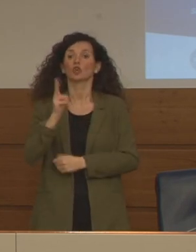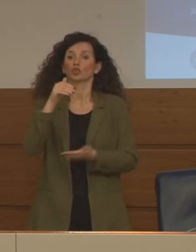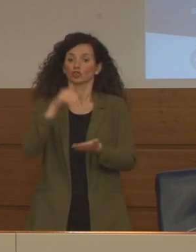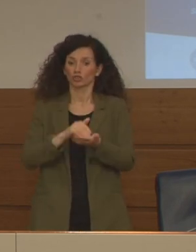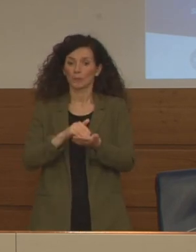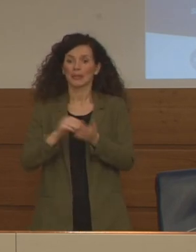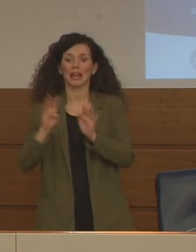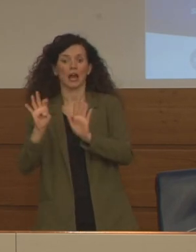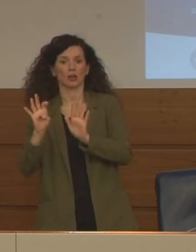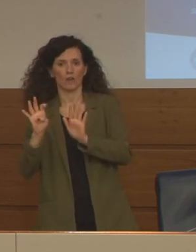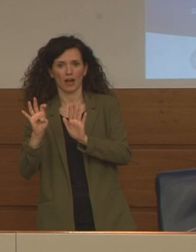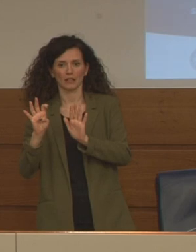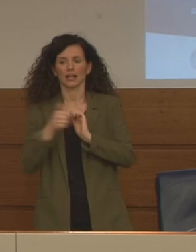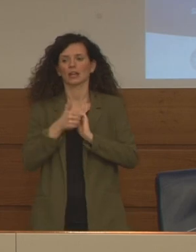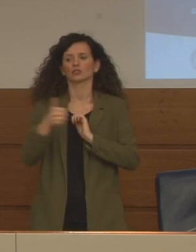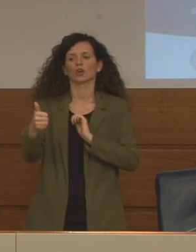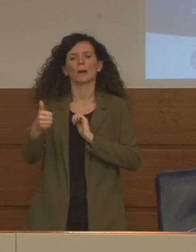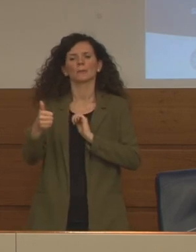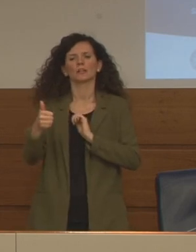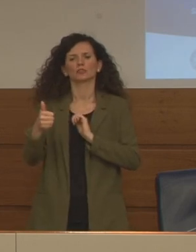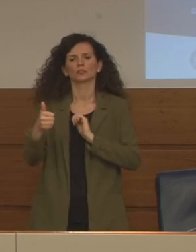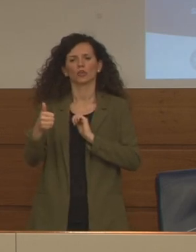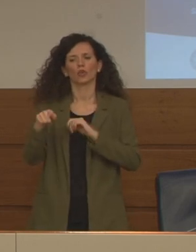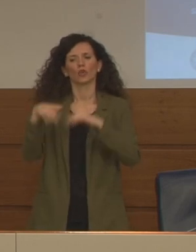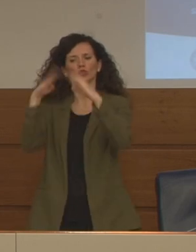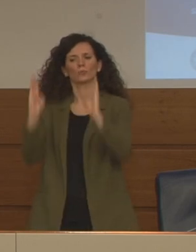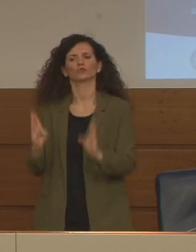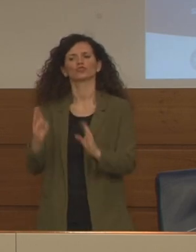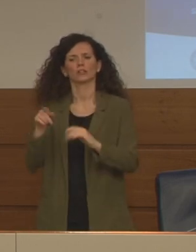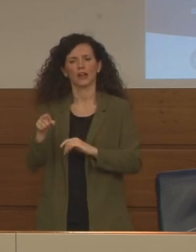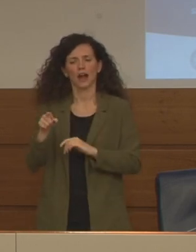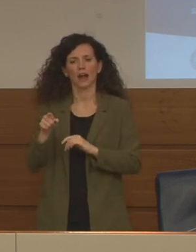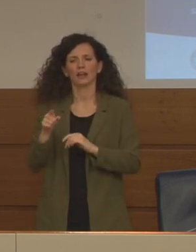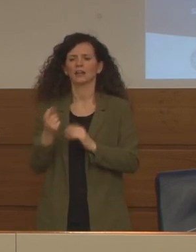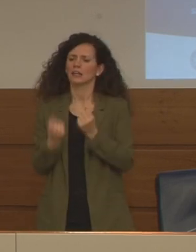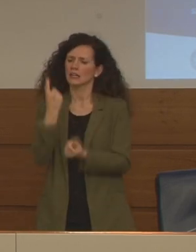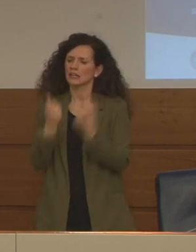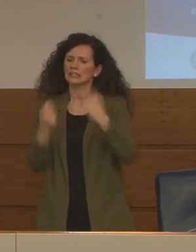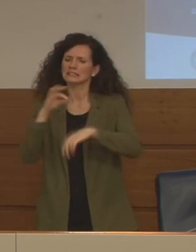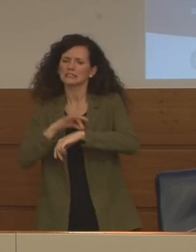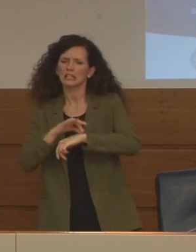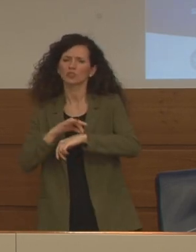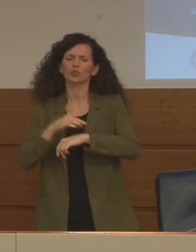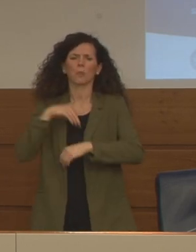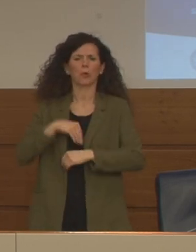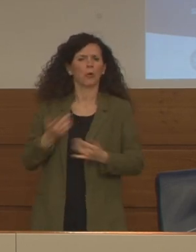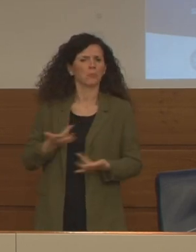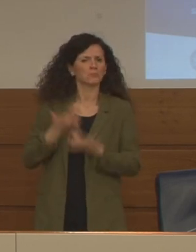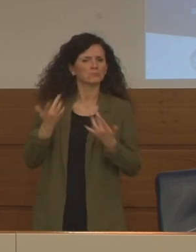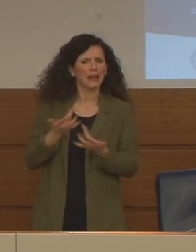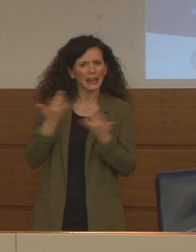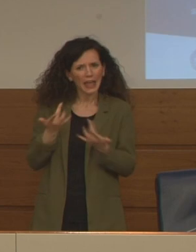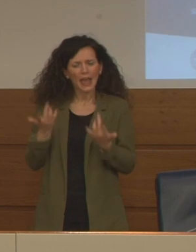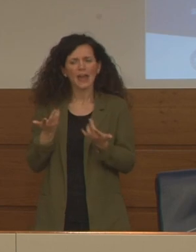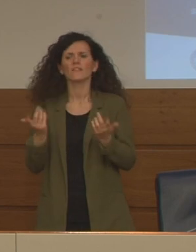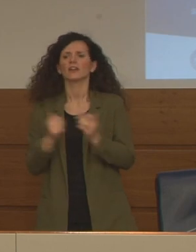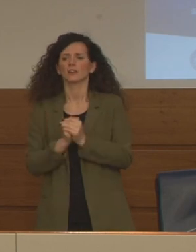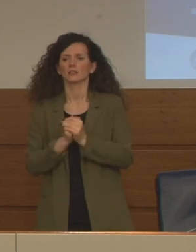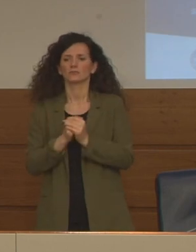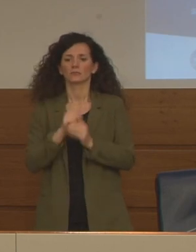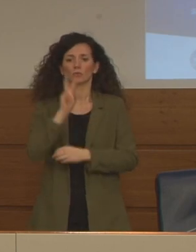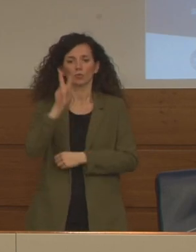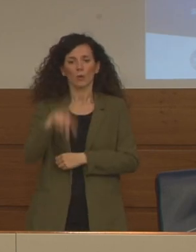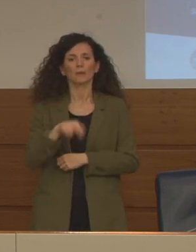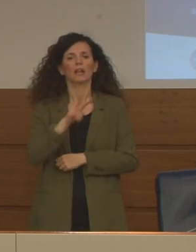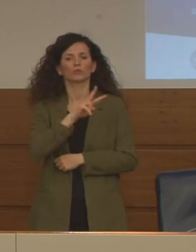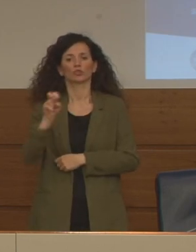12.090 sono in isolamento domiciliare senza sintomi che con sintomi lievi 2257